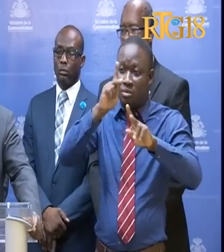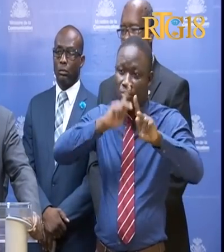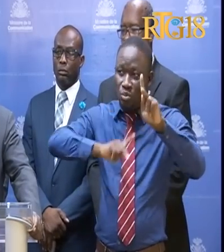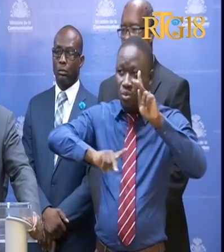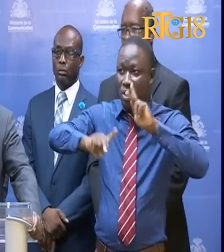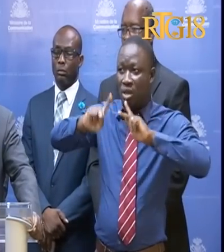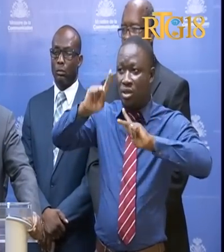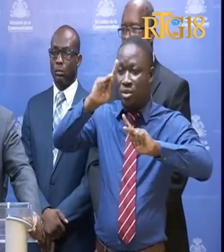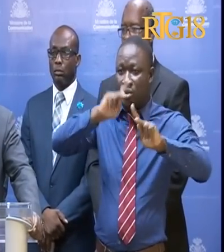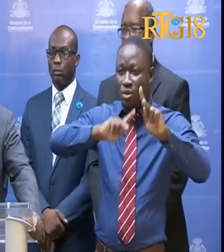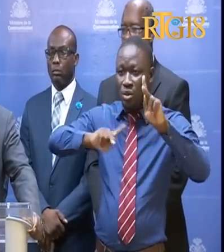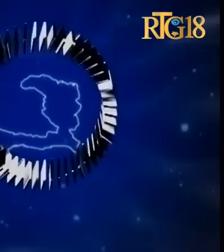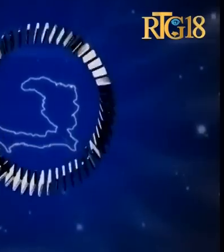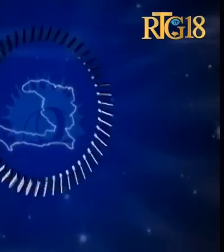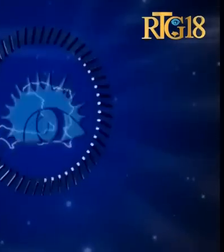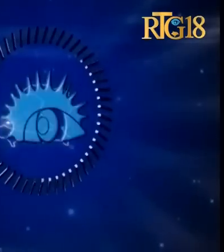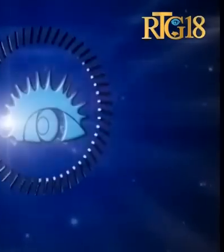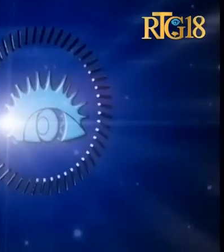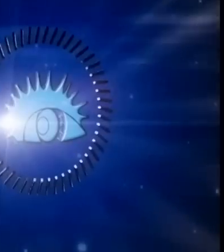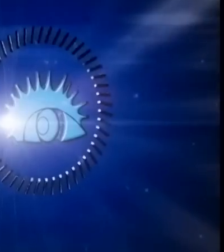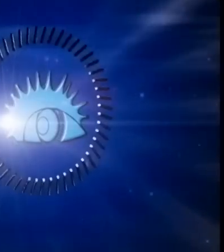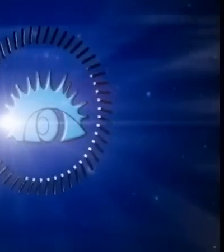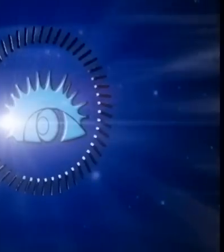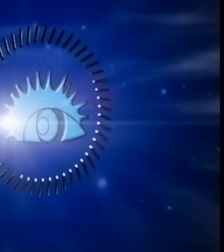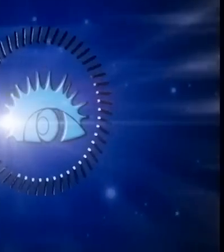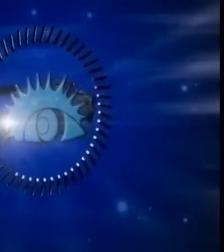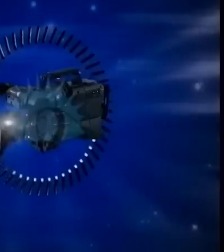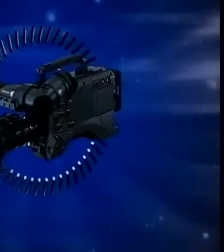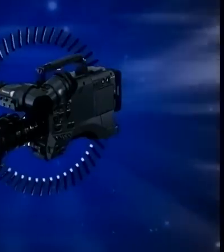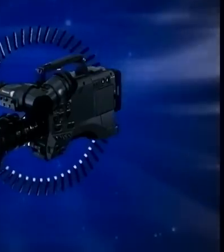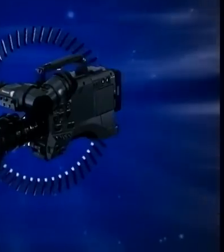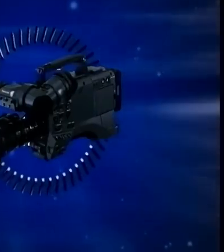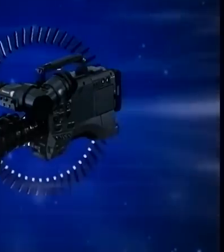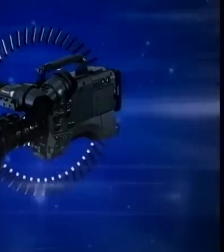a compté pou beaucoup. a o Sous-titrage 501